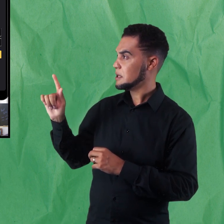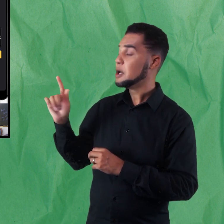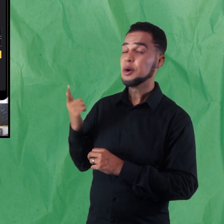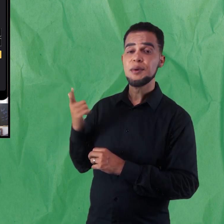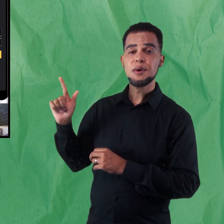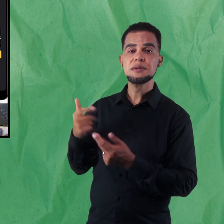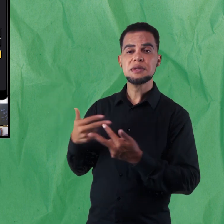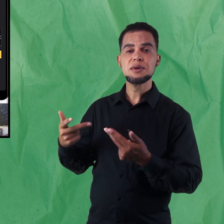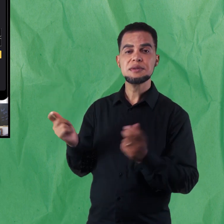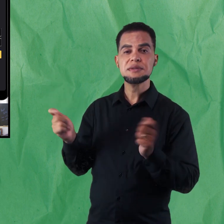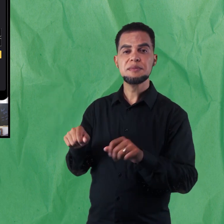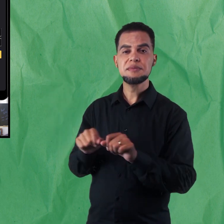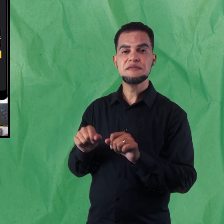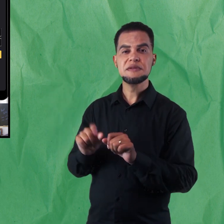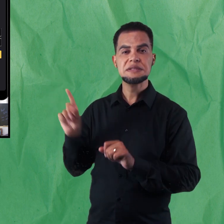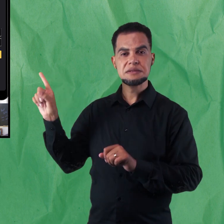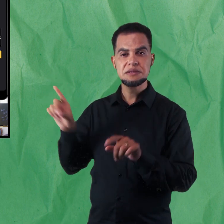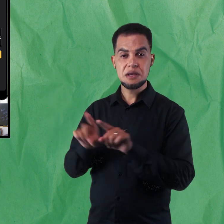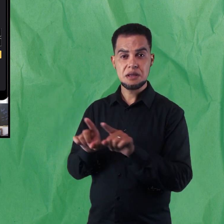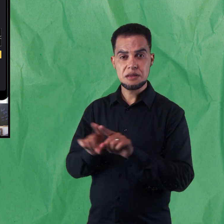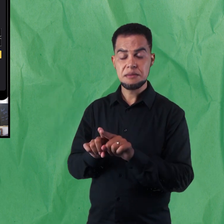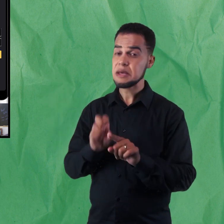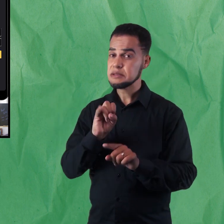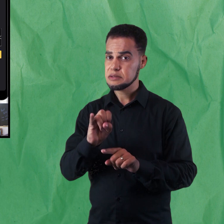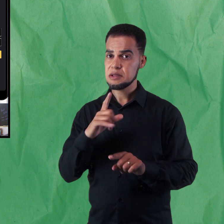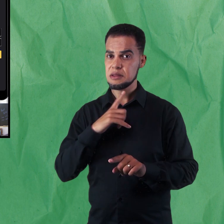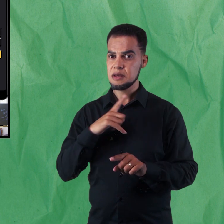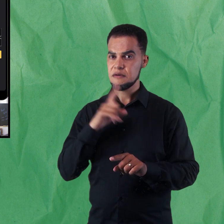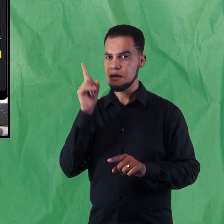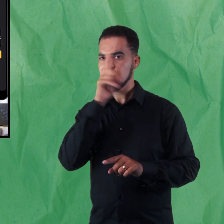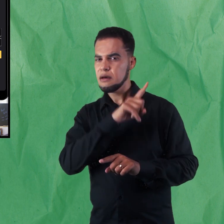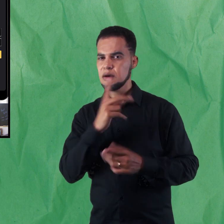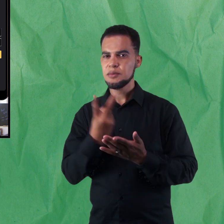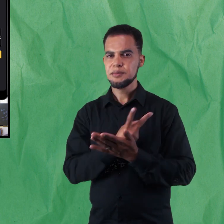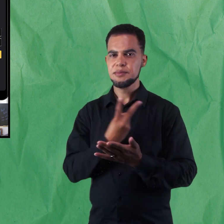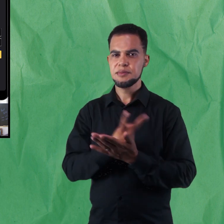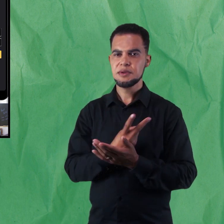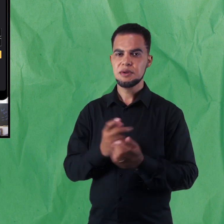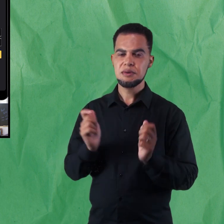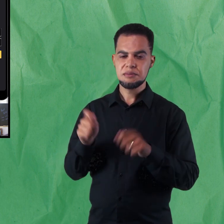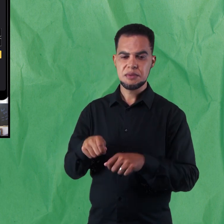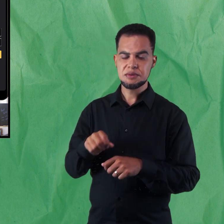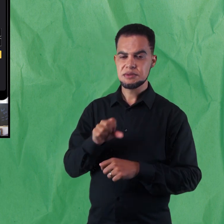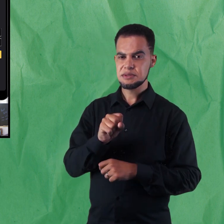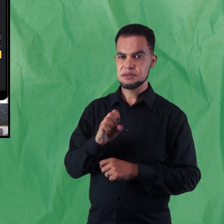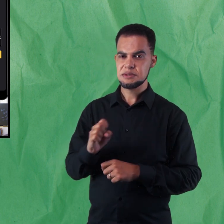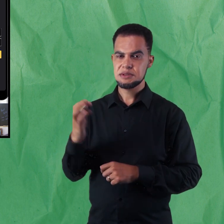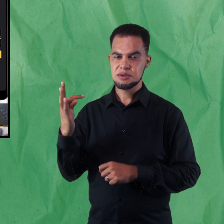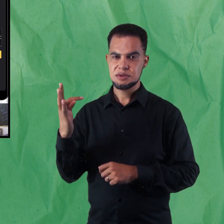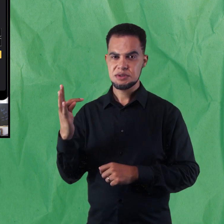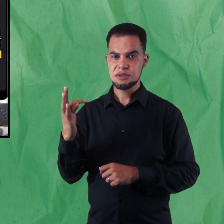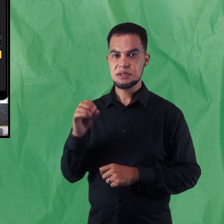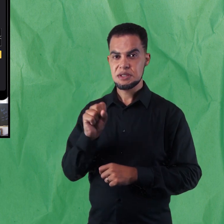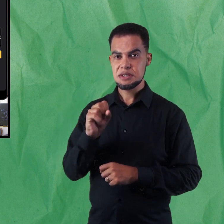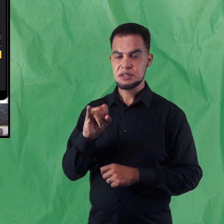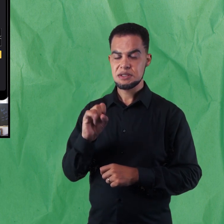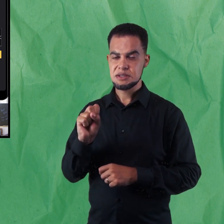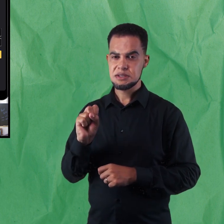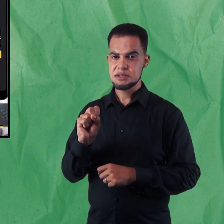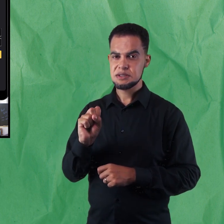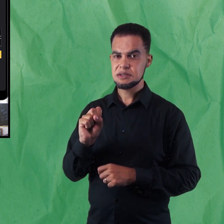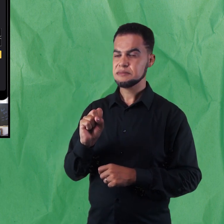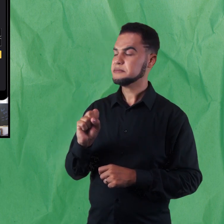coisa que eu posso estar fazendo aqui é o quê? De qualquer maneira, se deu algum erro, eu vou dar um set is